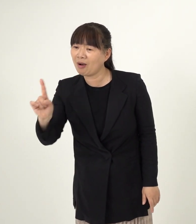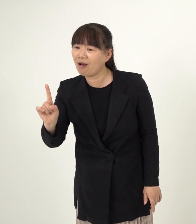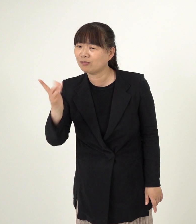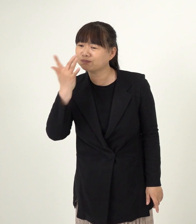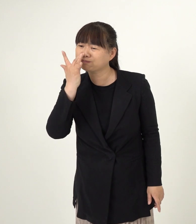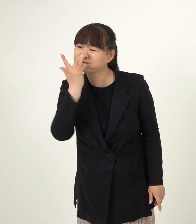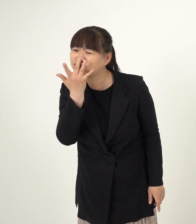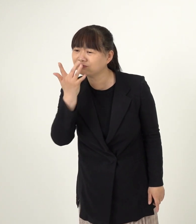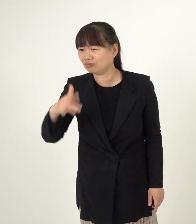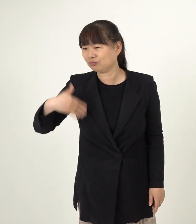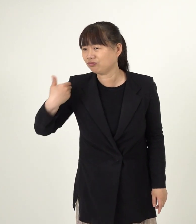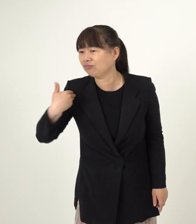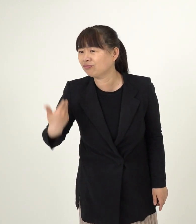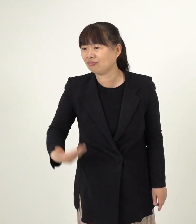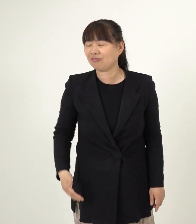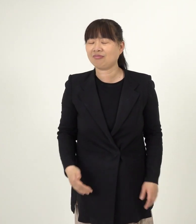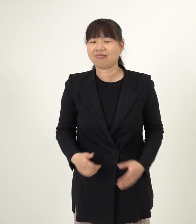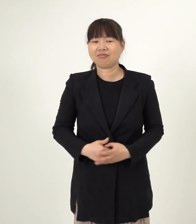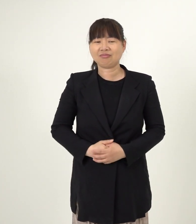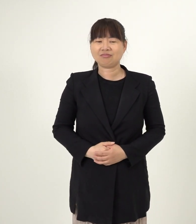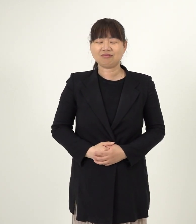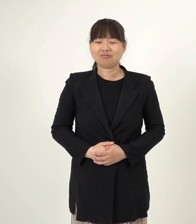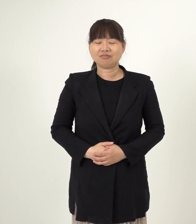알지 못하겠다.